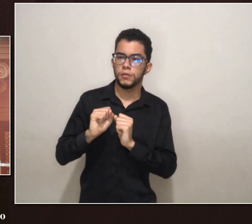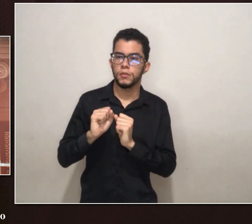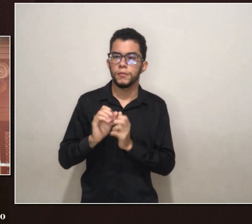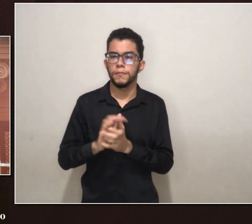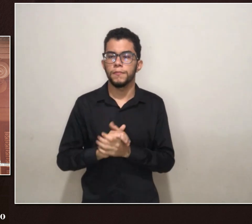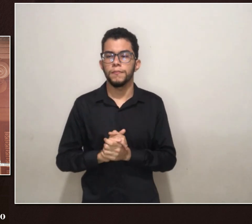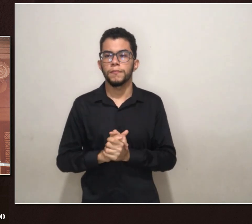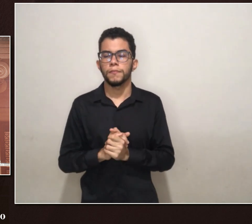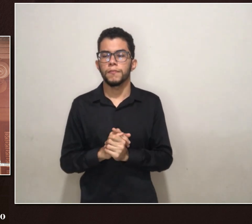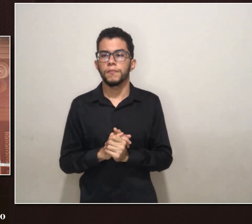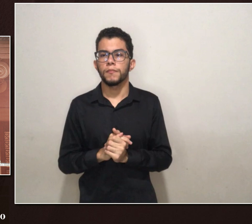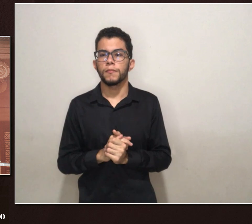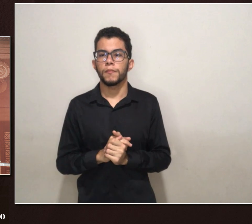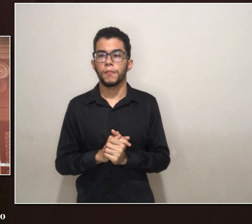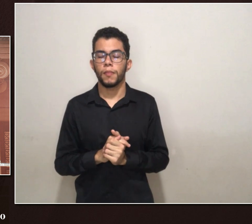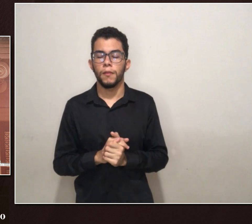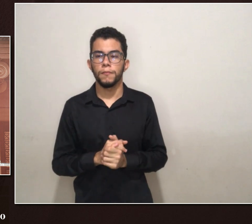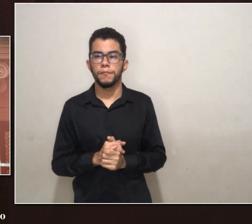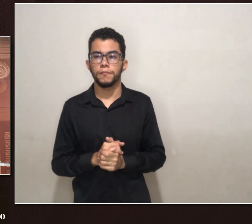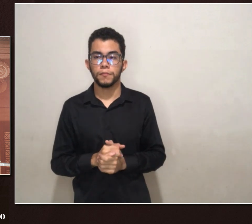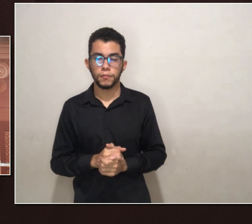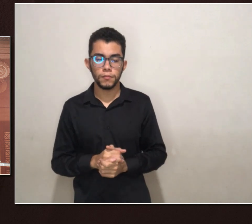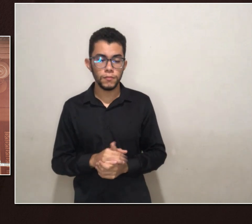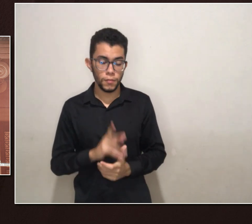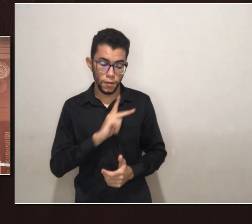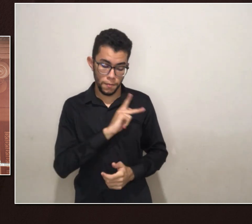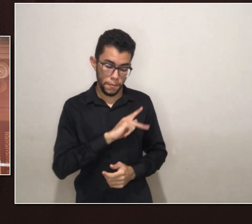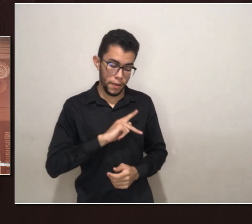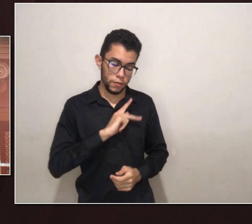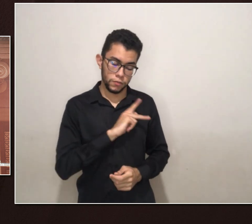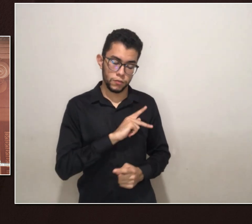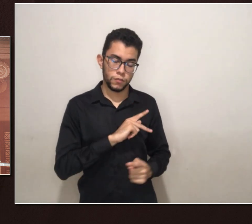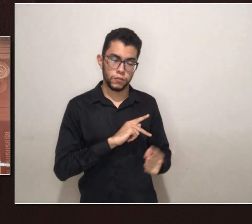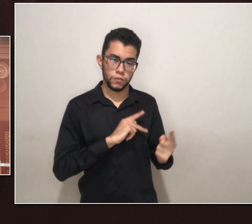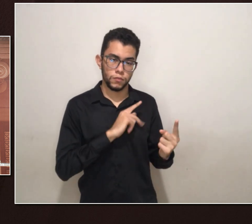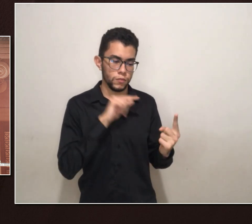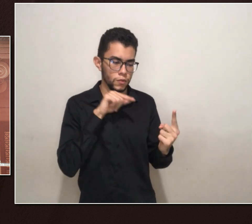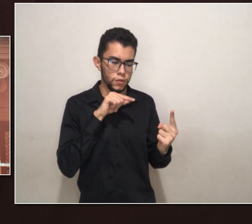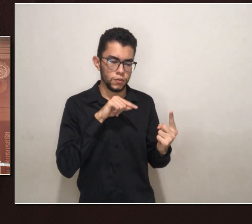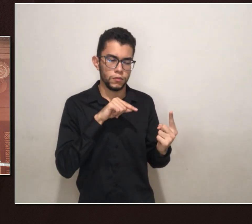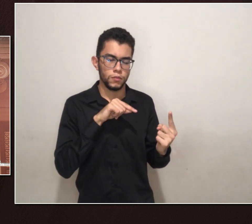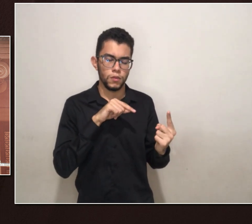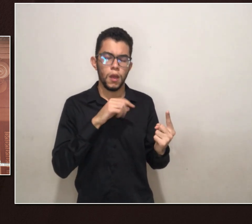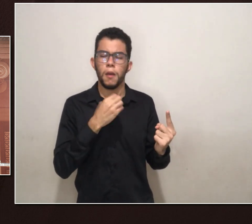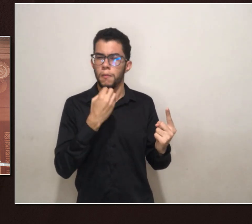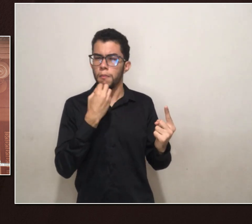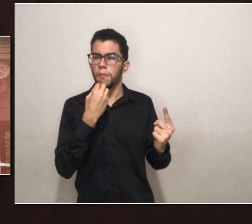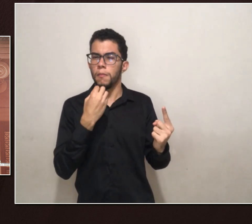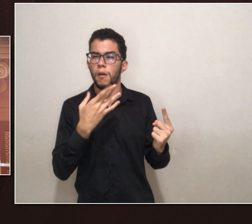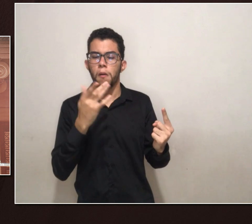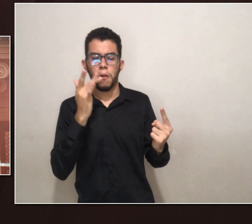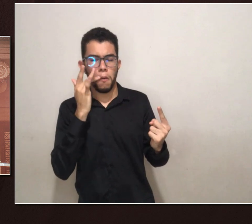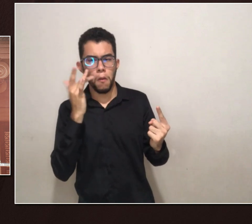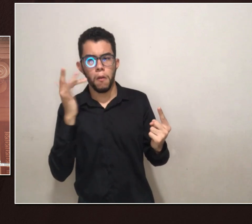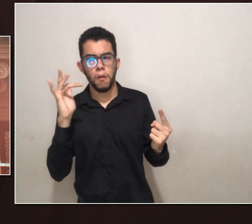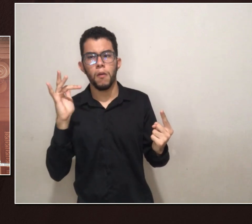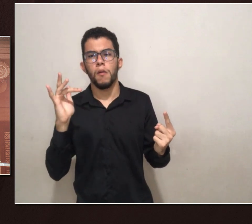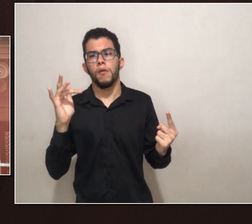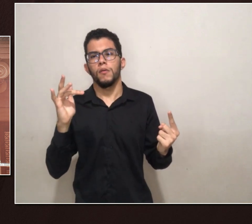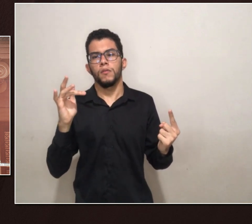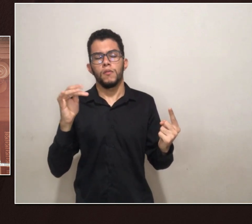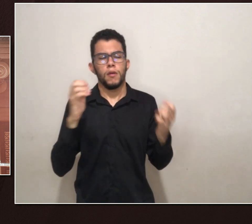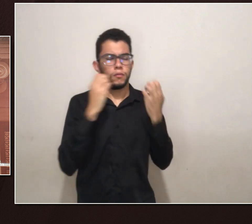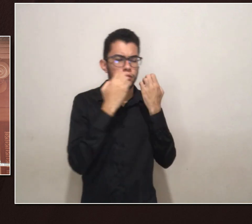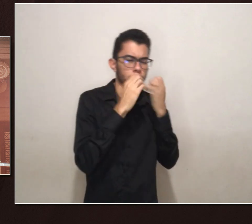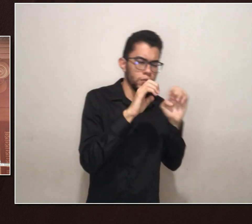era esse vaso de honra, né? Esse vaso de ouro e de prata, pregando o evangelho